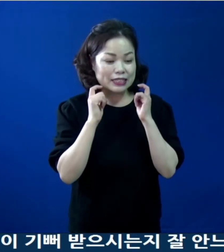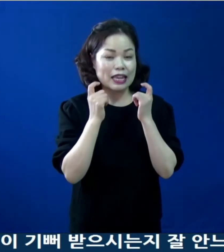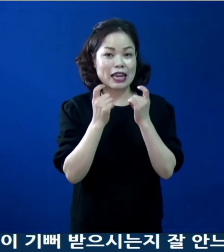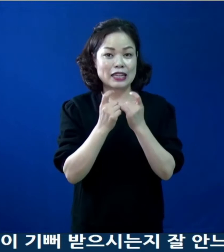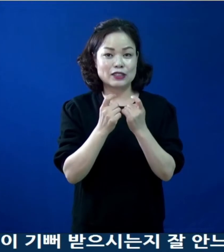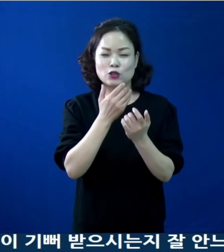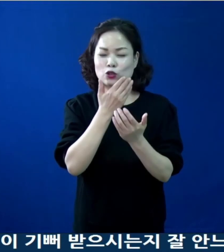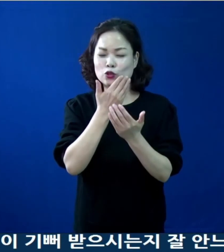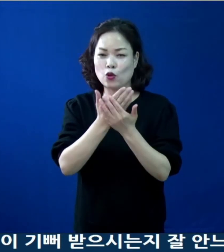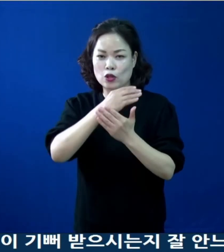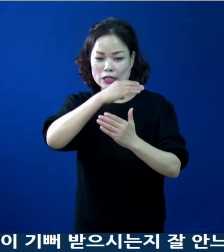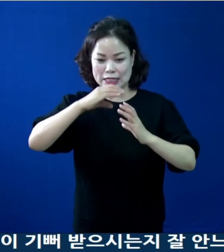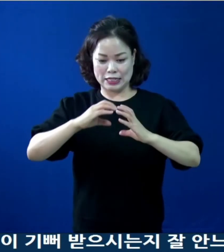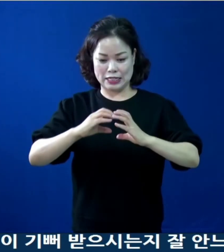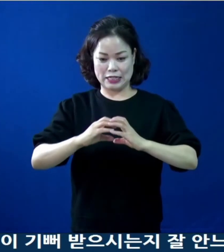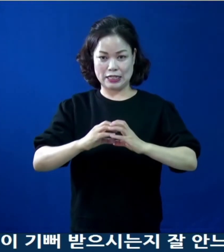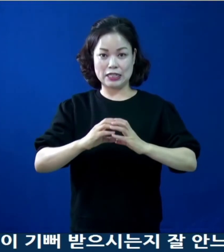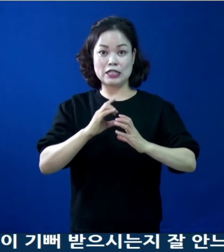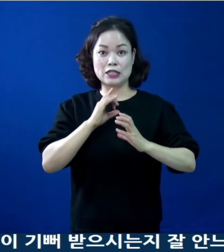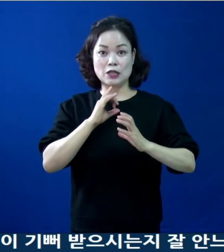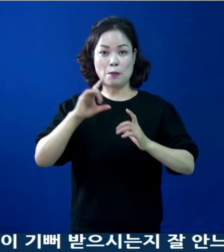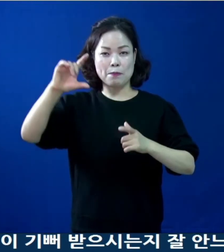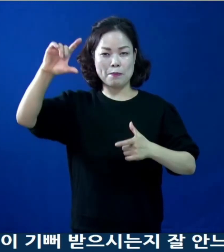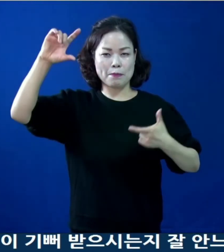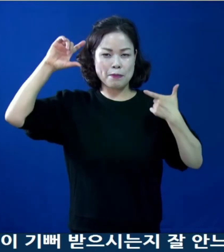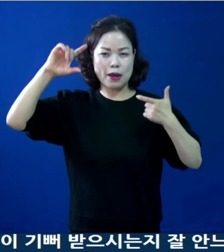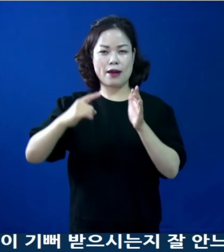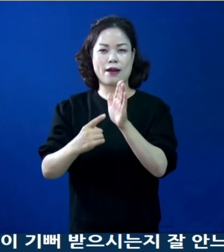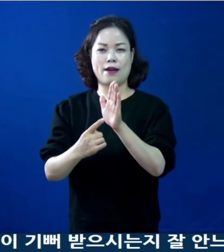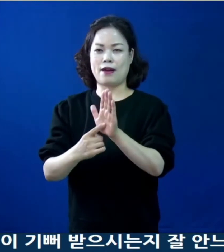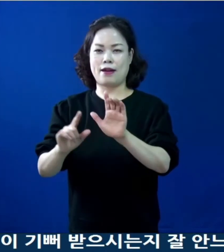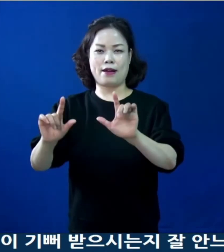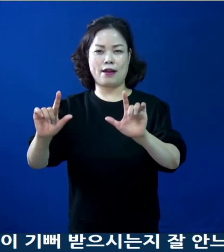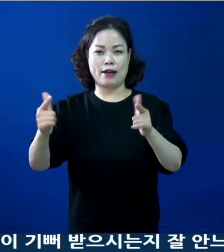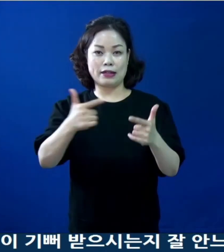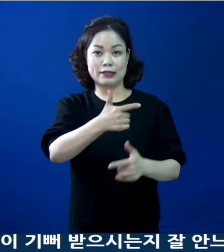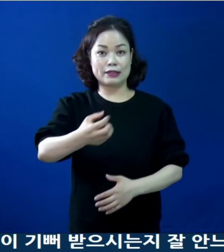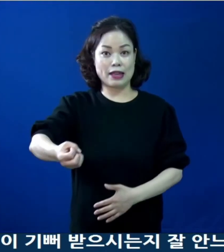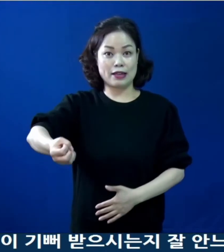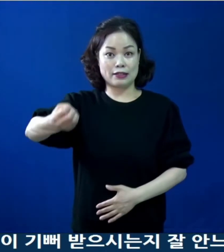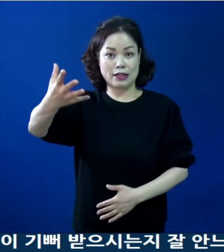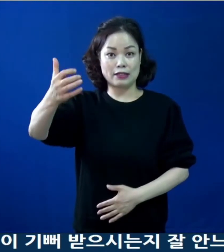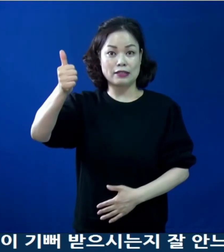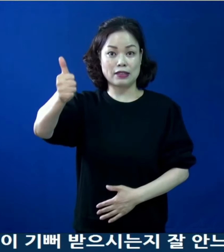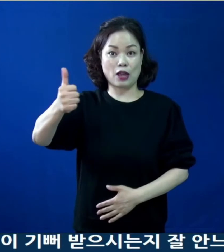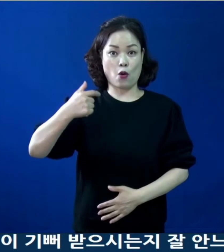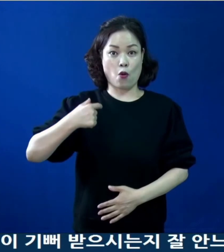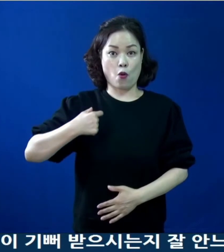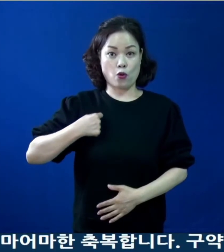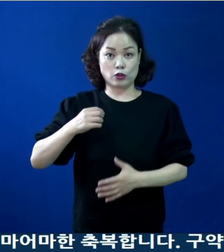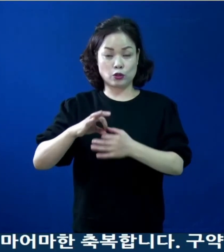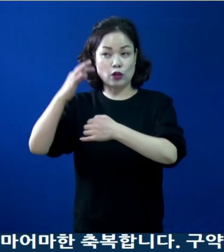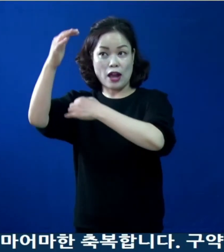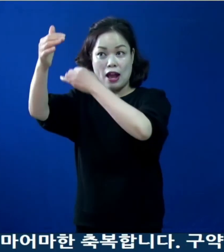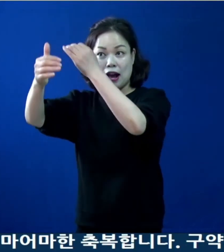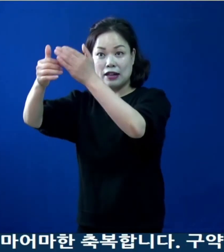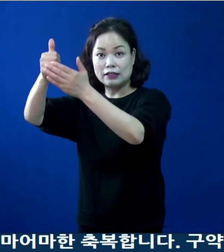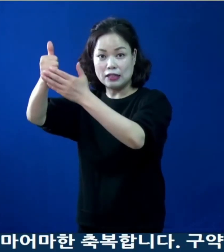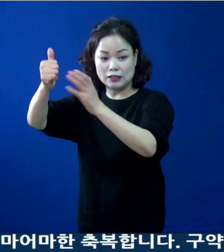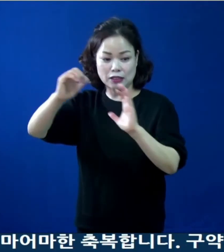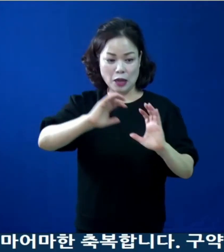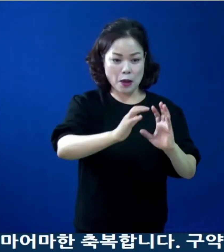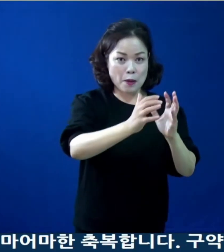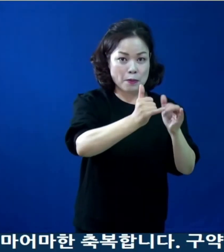개인적인 존귀와 위엄만을 드러내려는 것이 아니고, 대제사장의 옷을 통해서 하나님과 하나님의